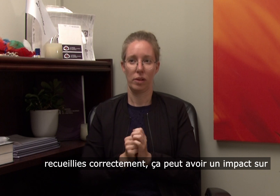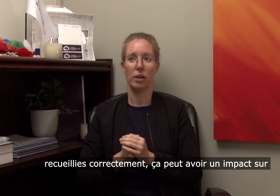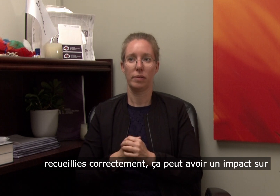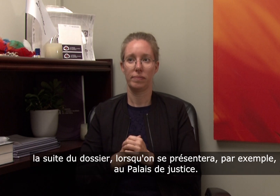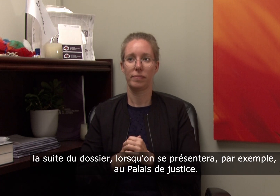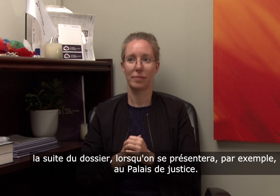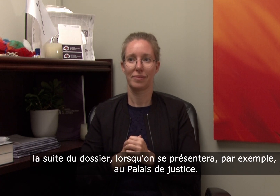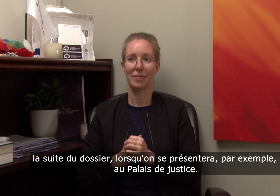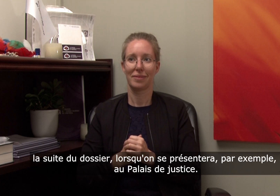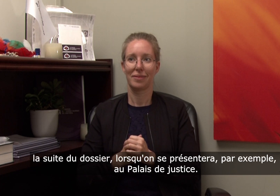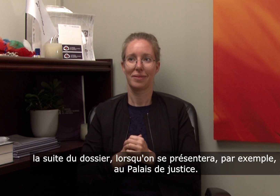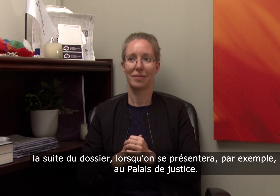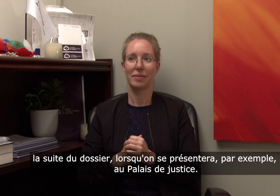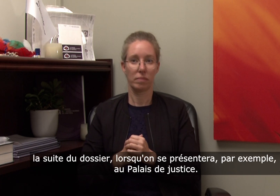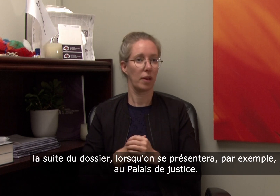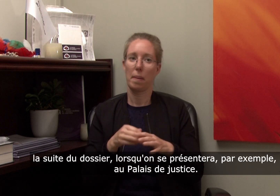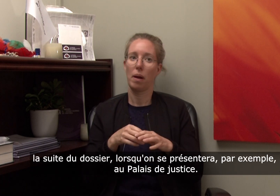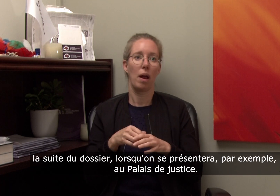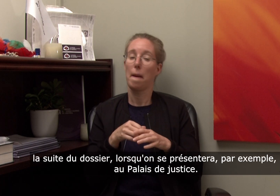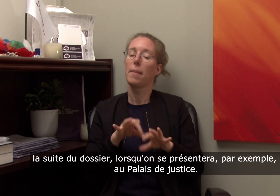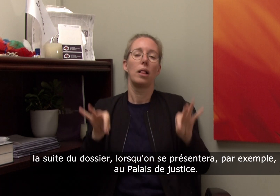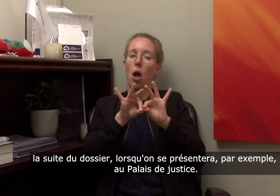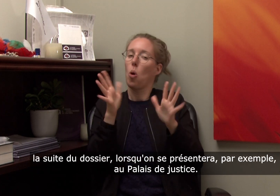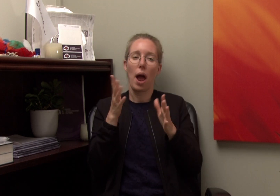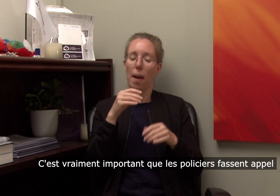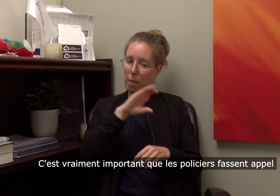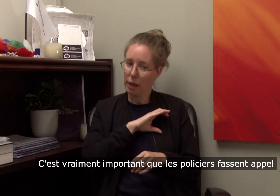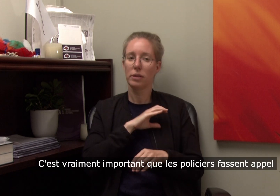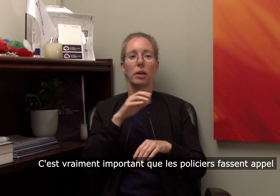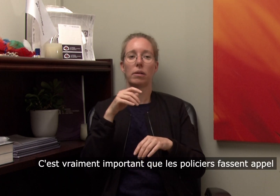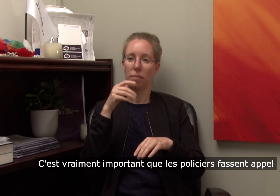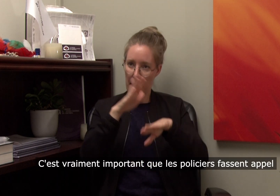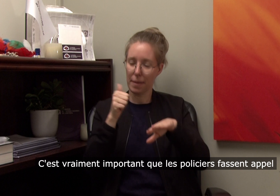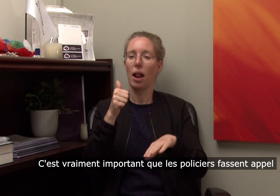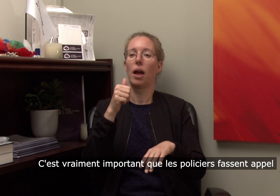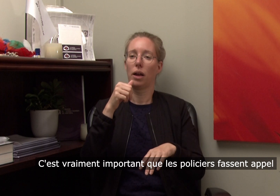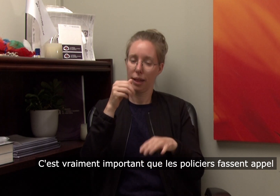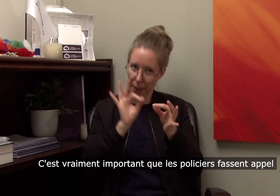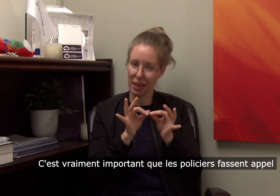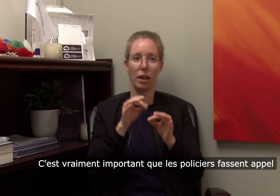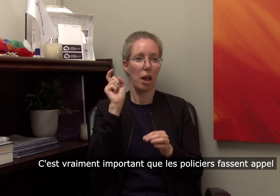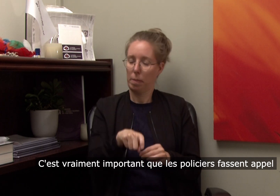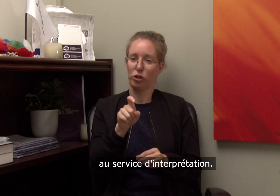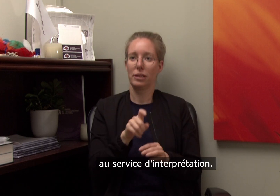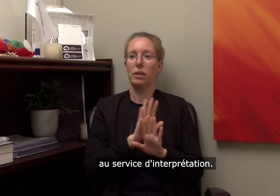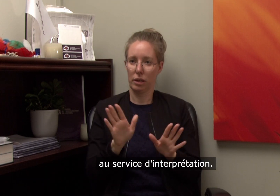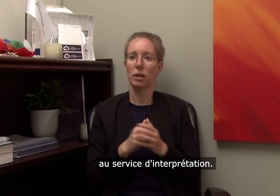là, sur la suite du dossier lorsqu'on se présentera, par exemple, au palais de justice. C'est vraiment important que les policiers fassent appel au service